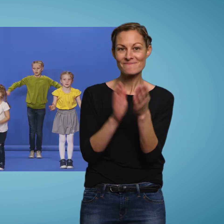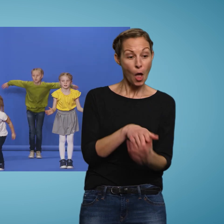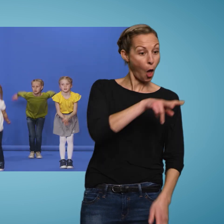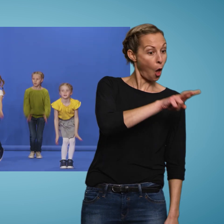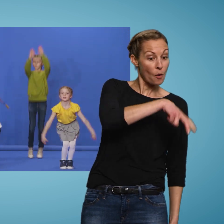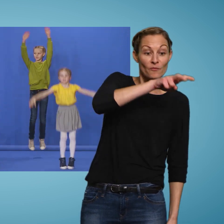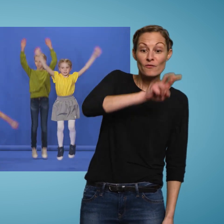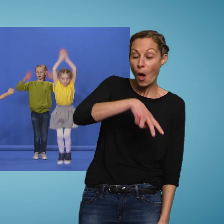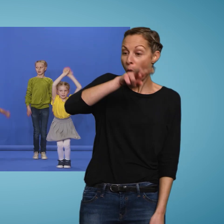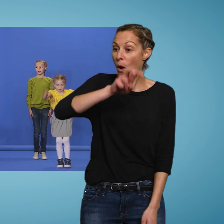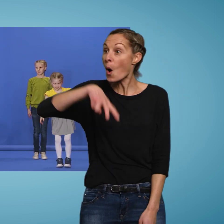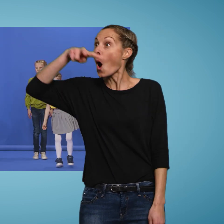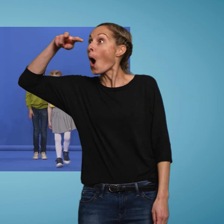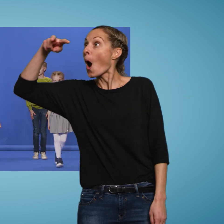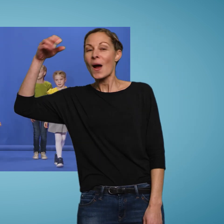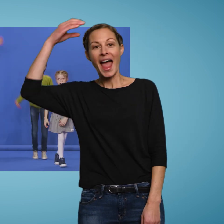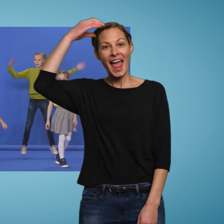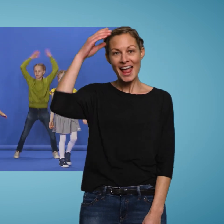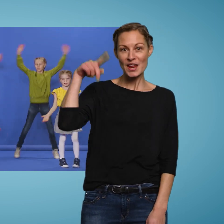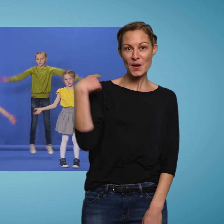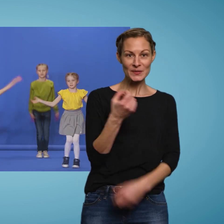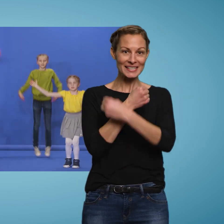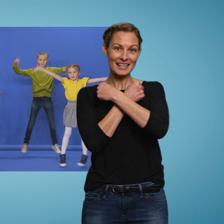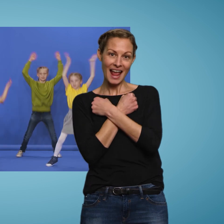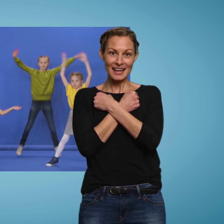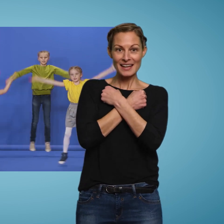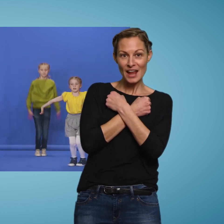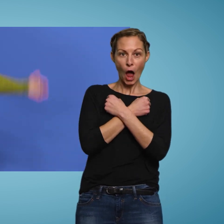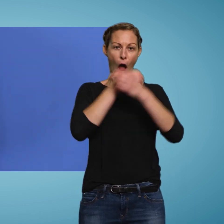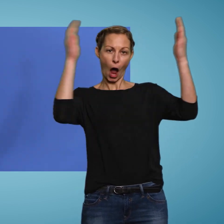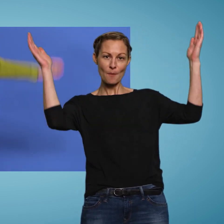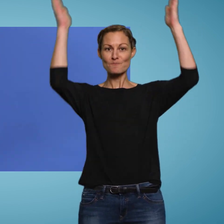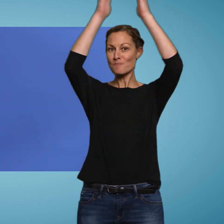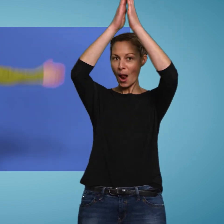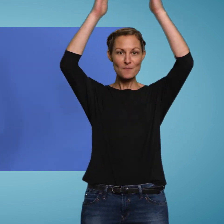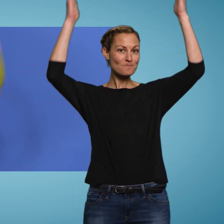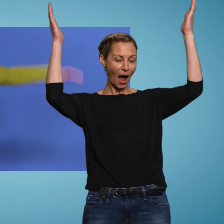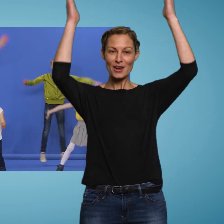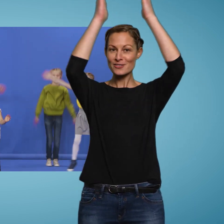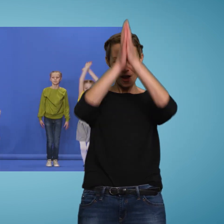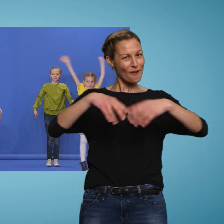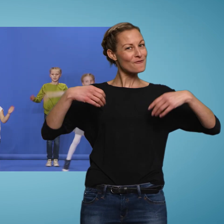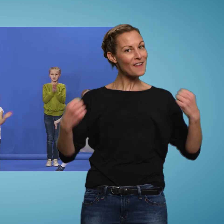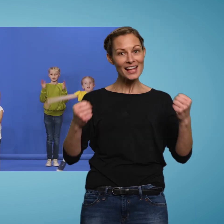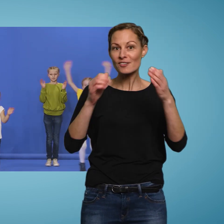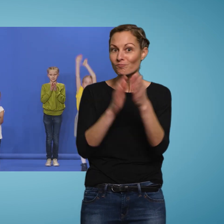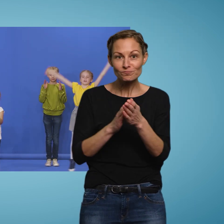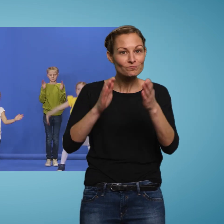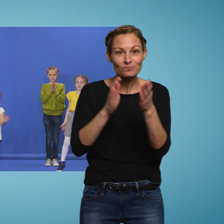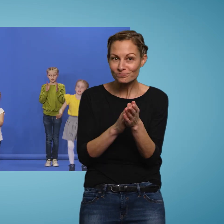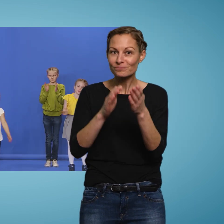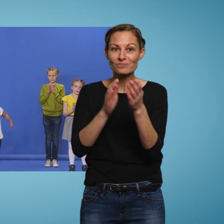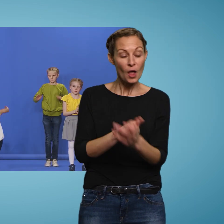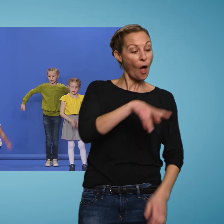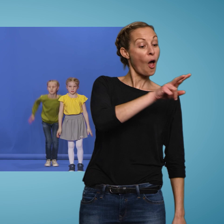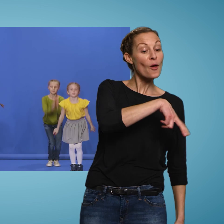Hände und hüpft so hoch er kann. Edi, unser Teddy, macht den Hampelmann, klackt fest in